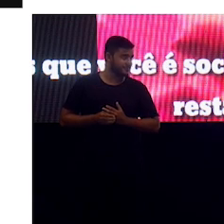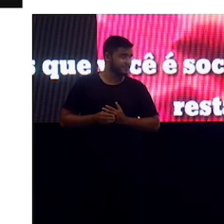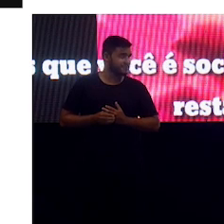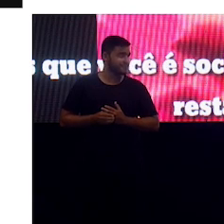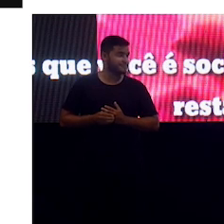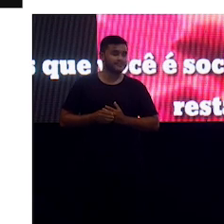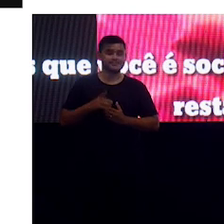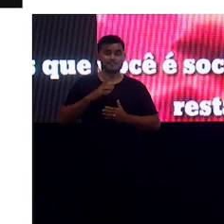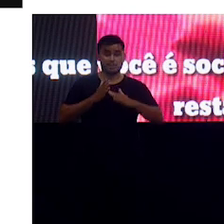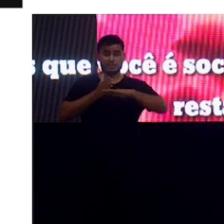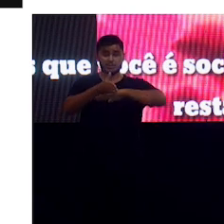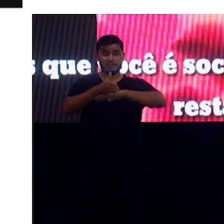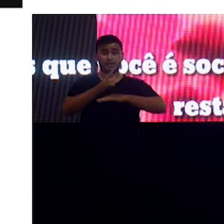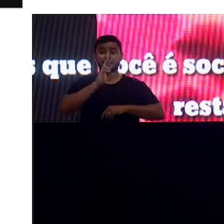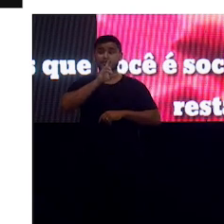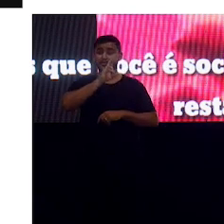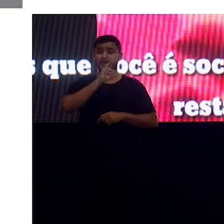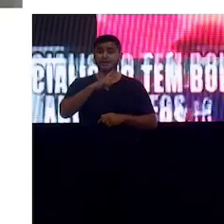Porque tem comida, né?